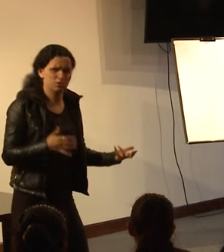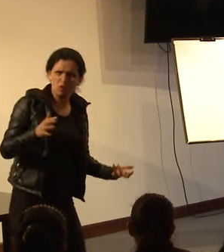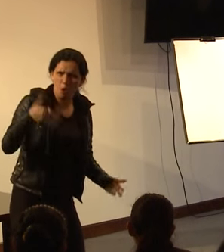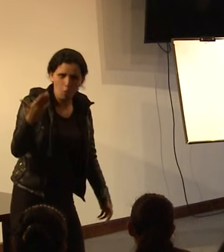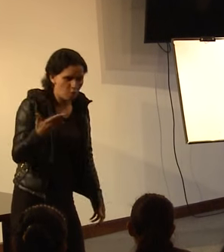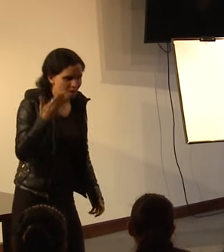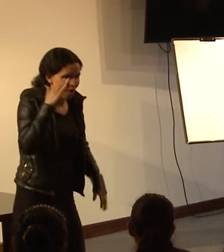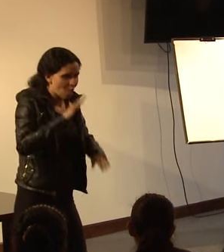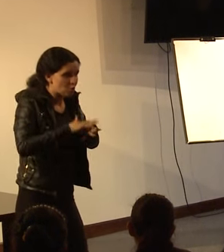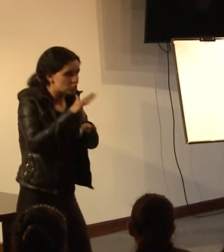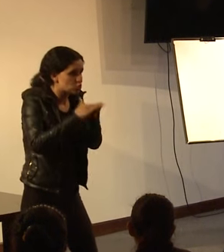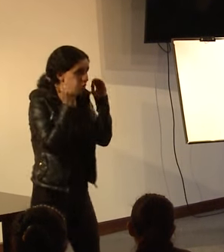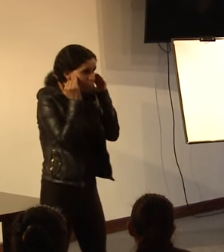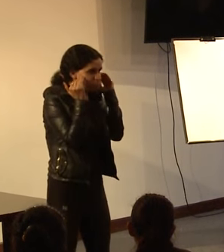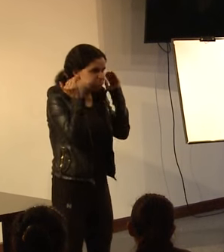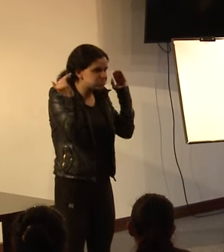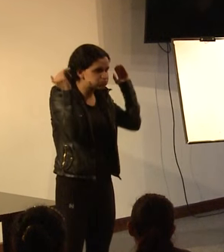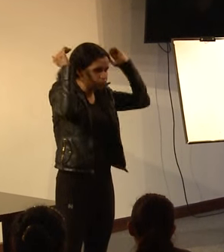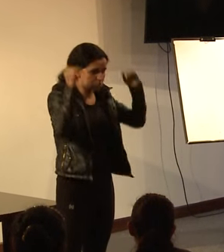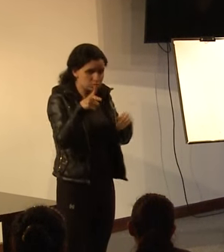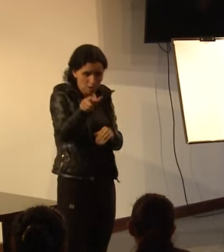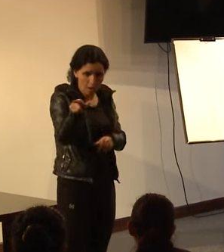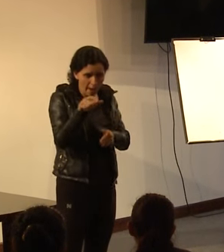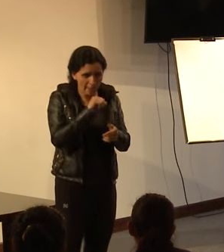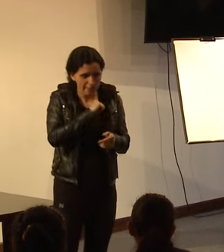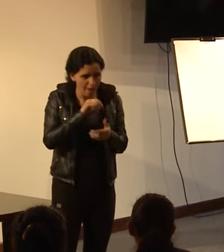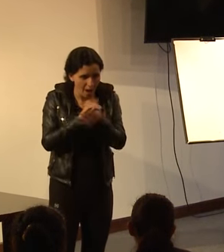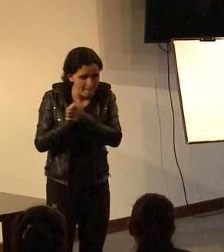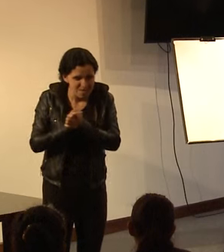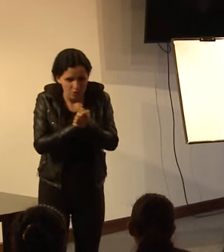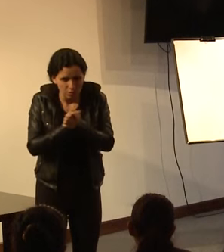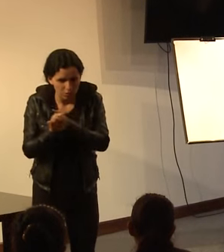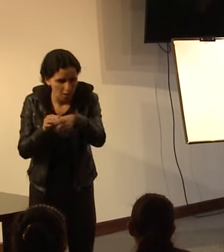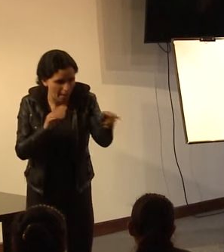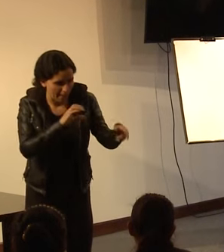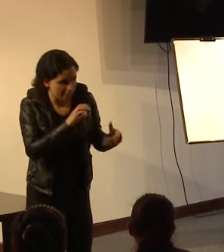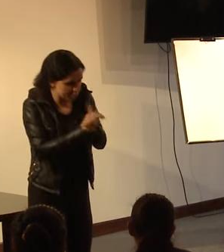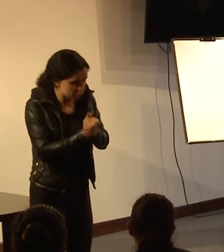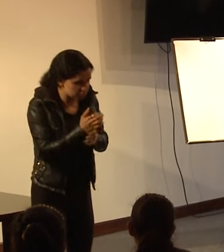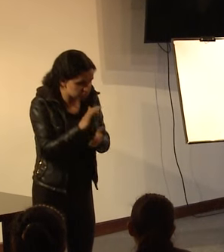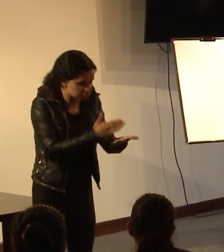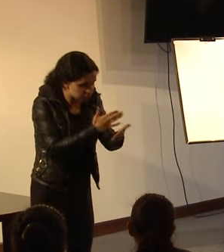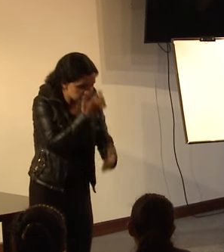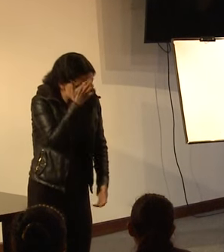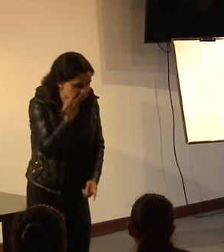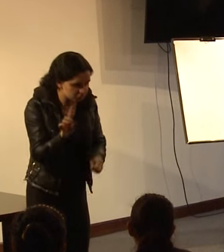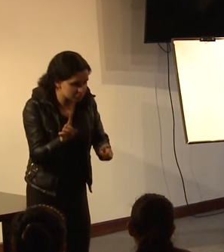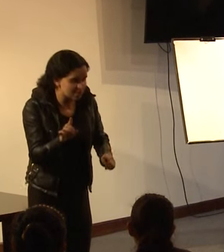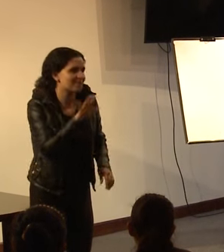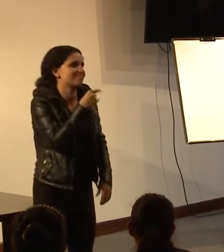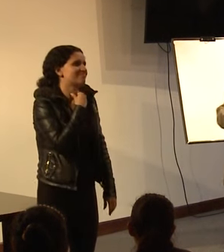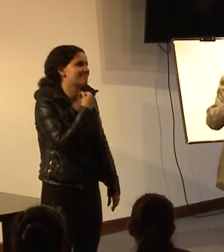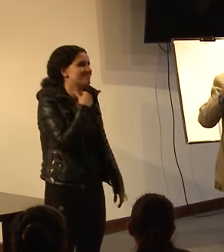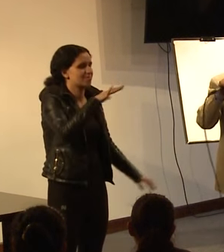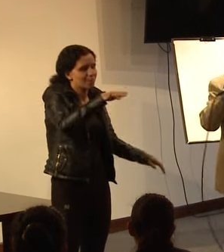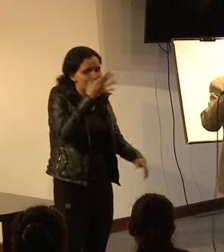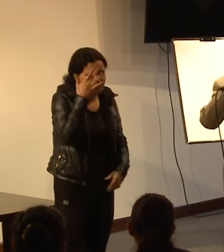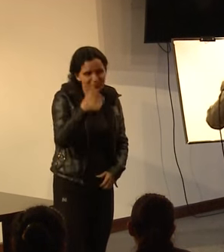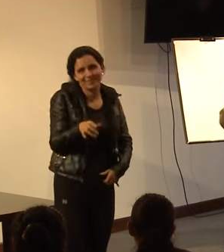un espectro mucho más alto que uno. ¿Ustedes tienen amigos músicos profesionales? ¿No tienen? Eso es un chiste. Porque